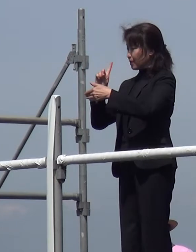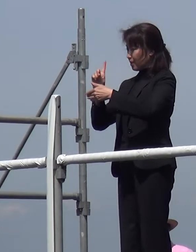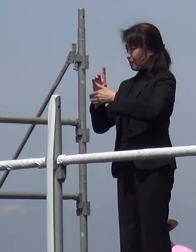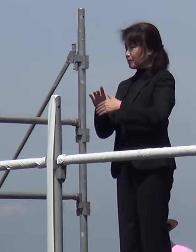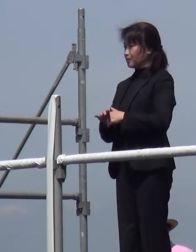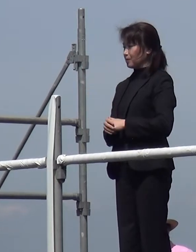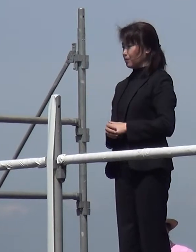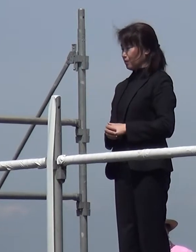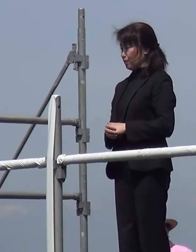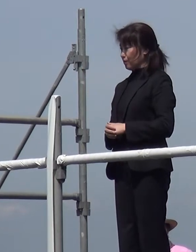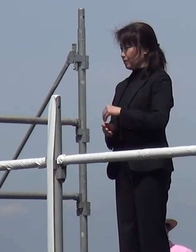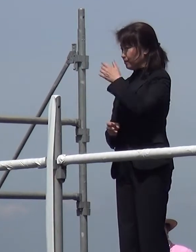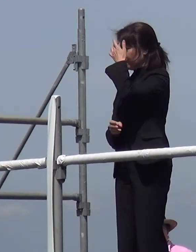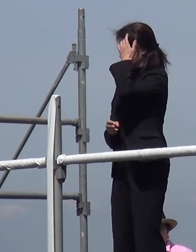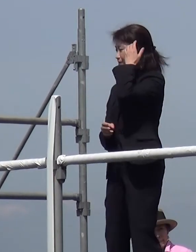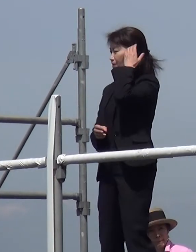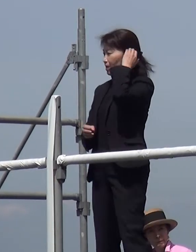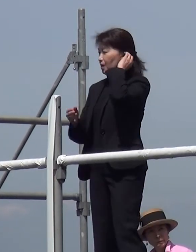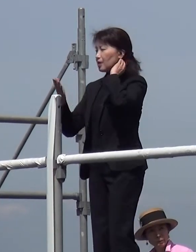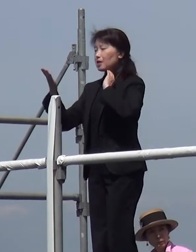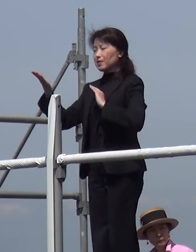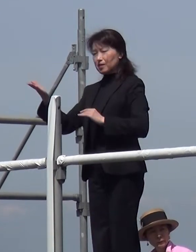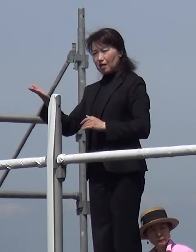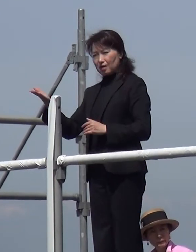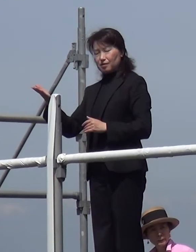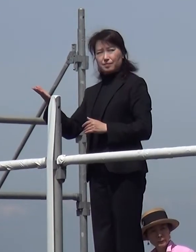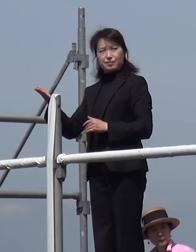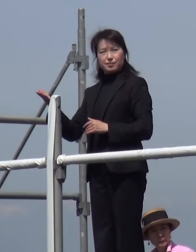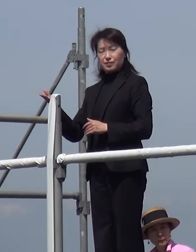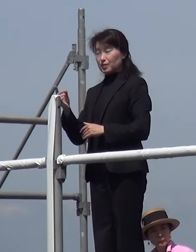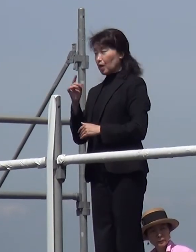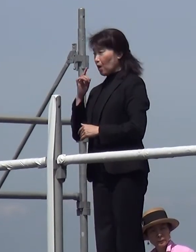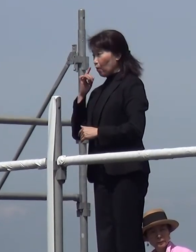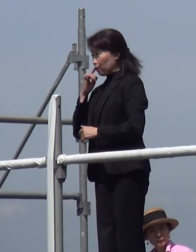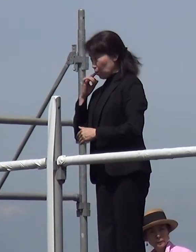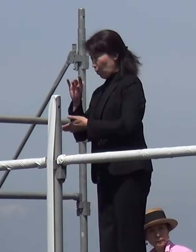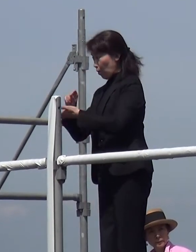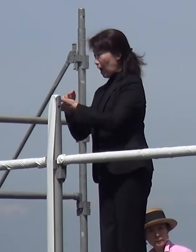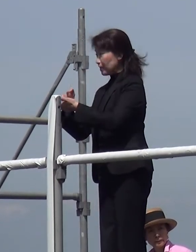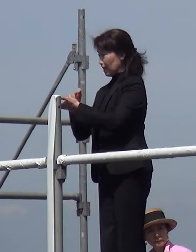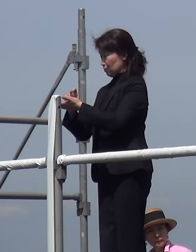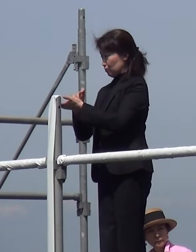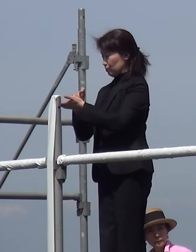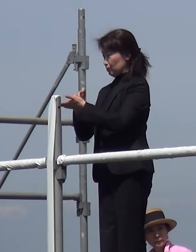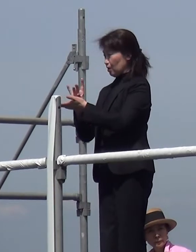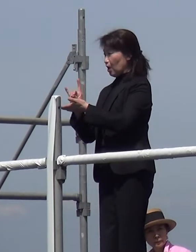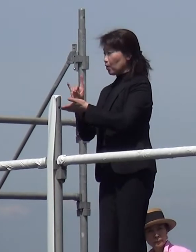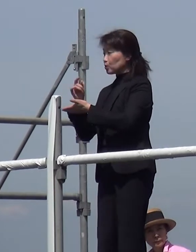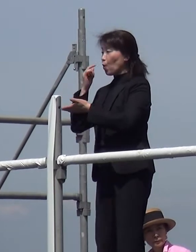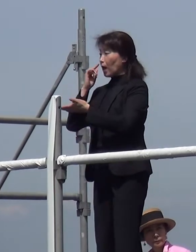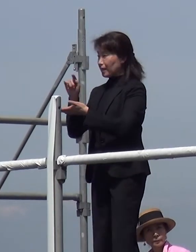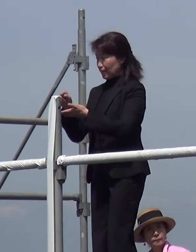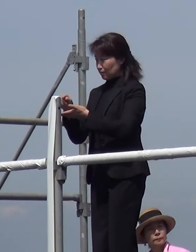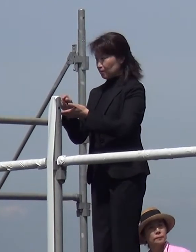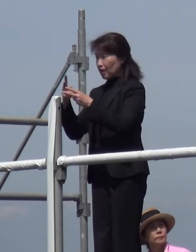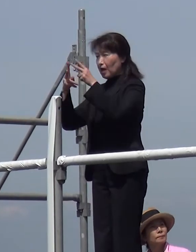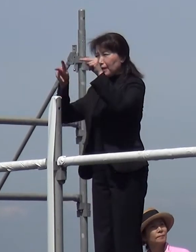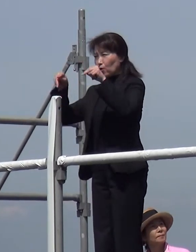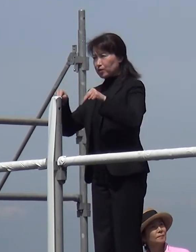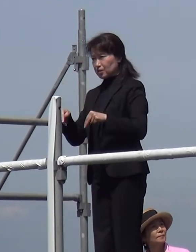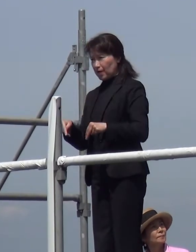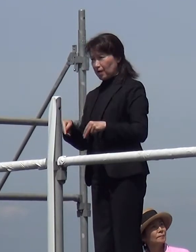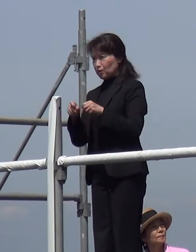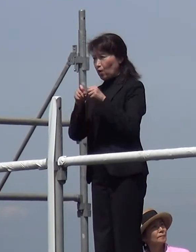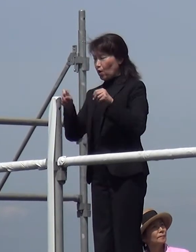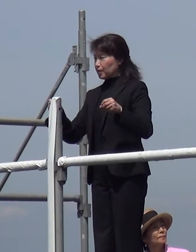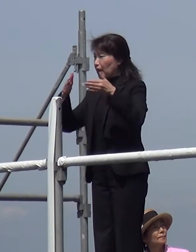と、君が文章を書いている、小説を書いている、その中に広島と長